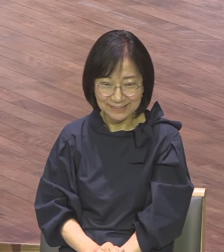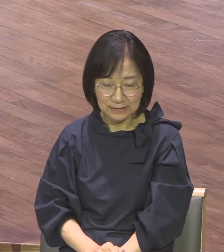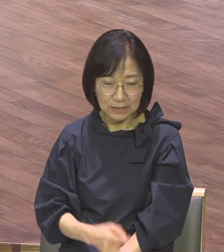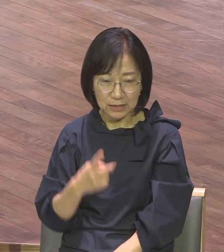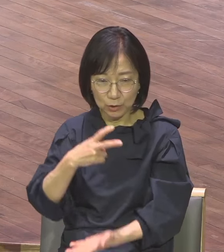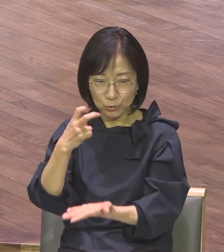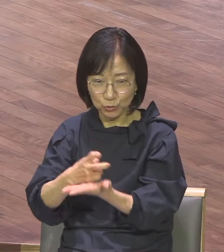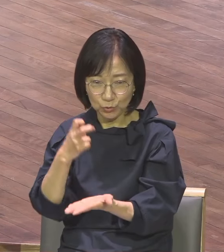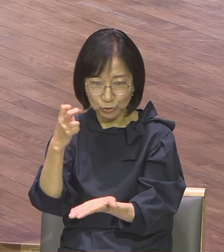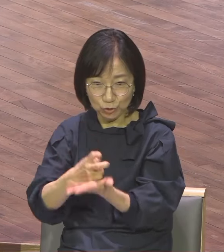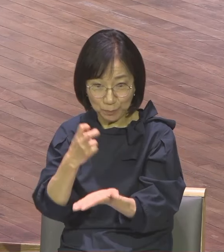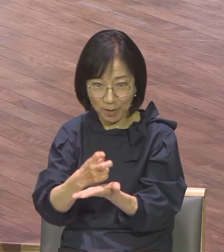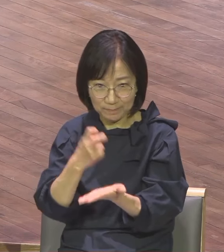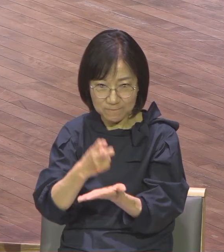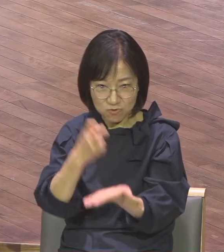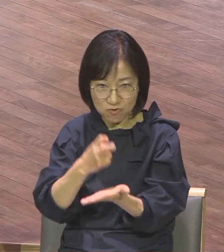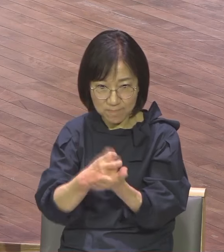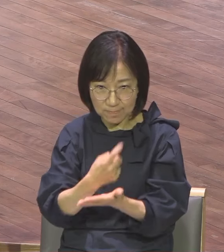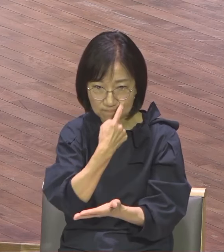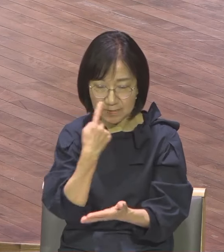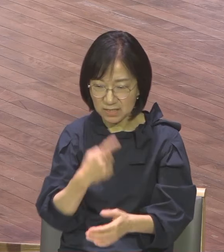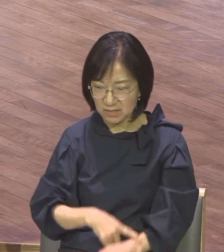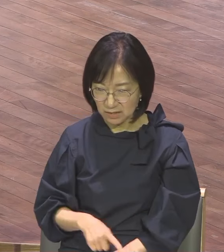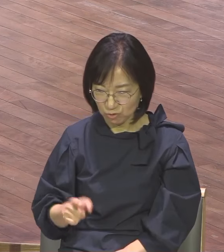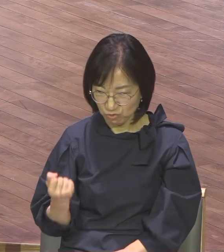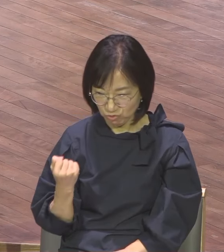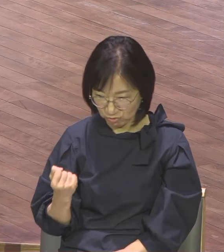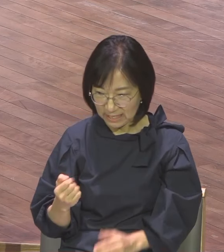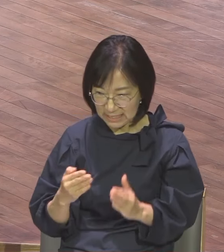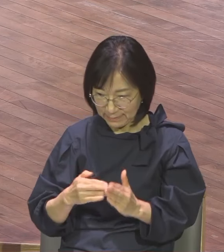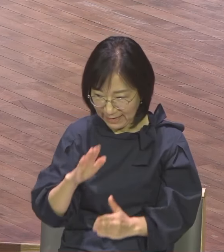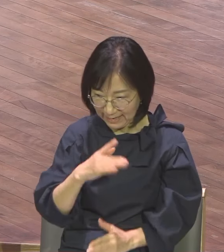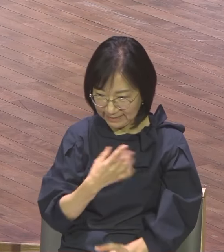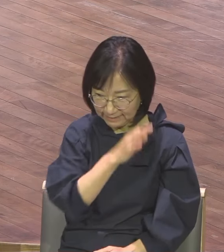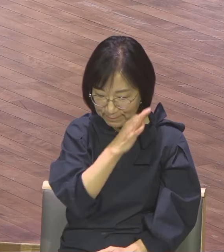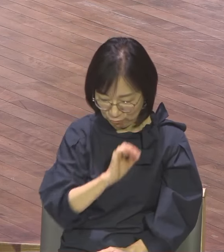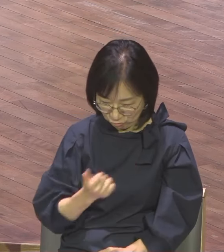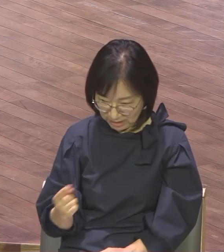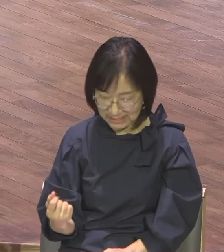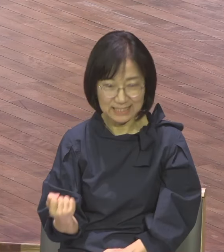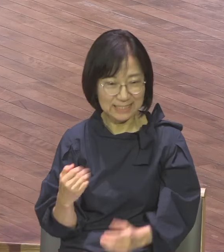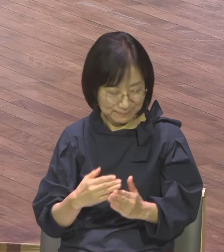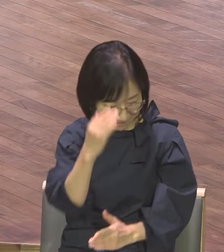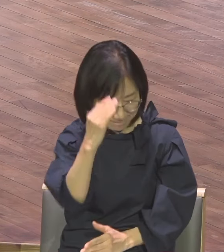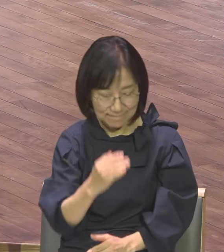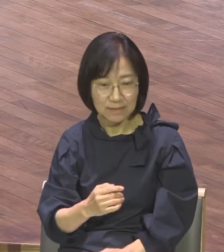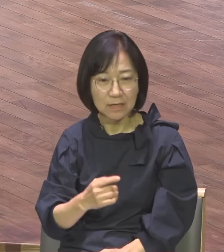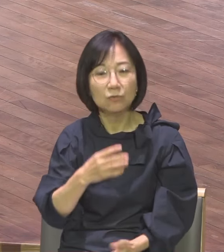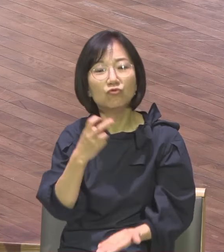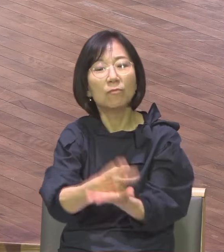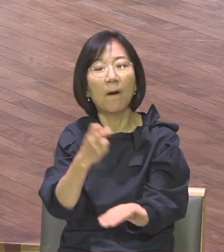여러분의 눈으로 보면 너 죽었어. 오늘 집에 와서. 집에 가서 보자. 너 오늘